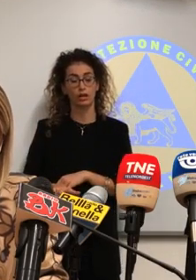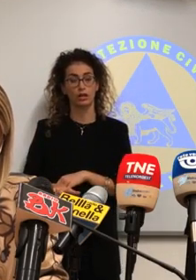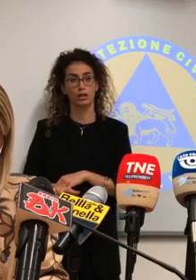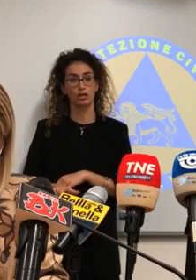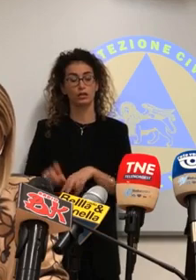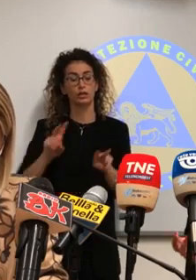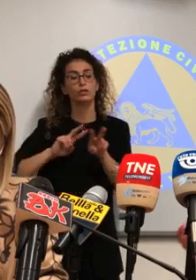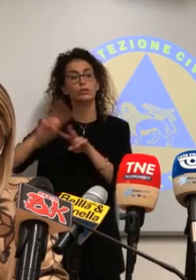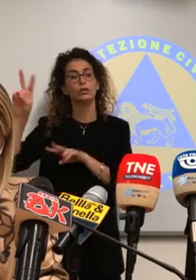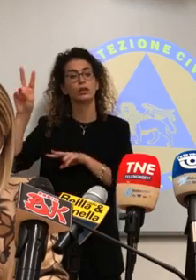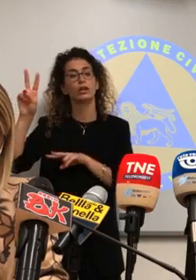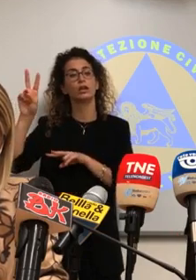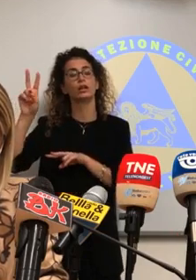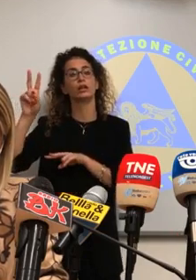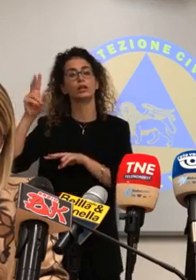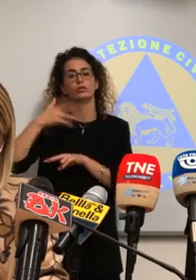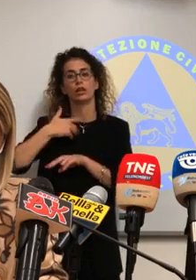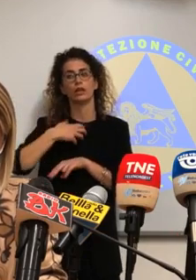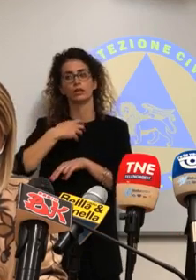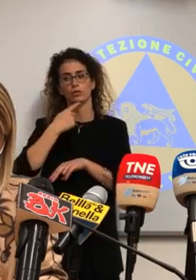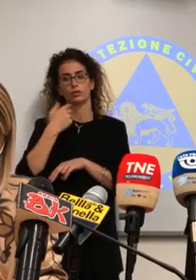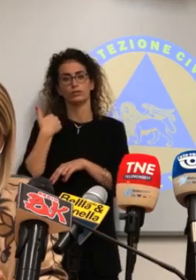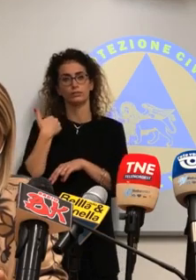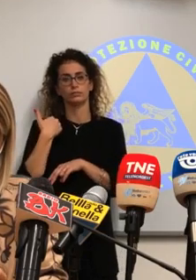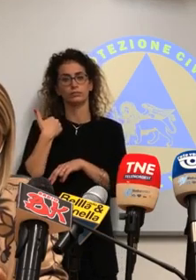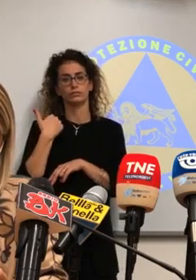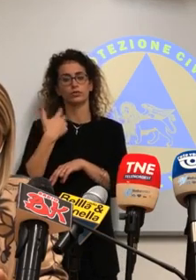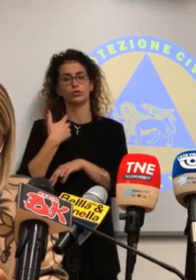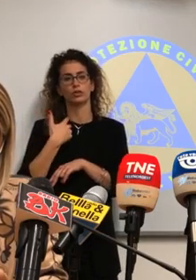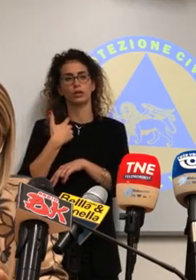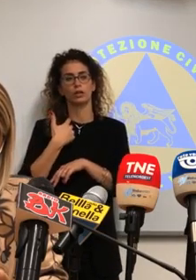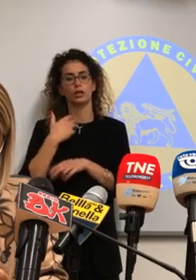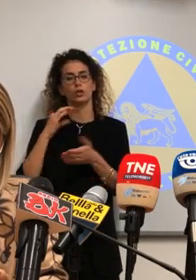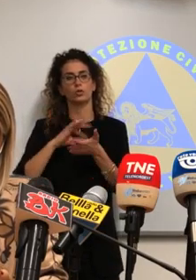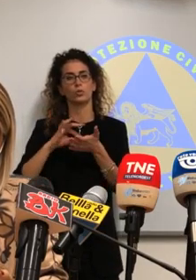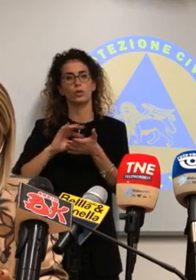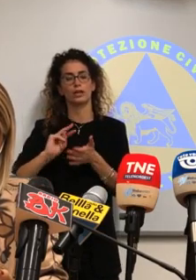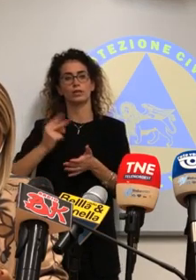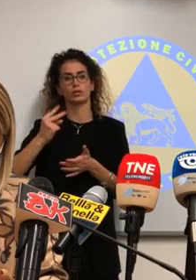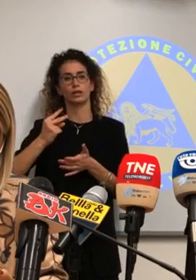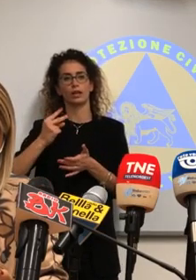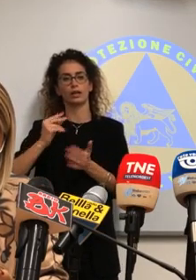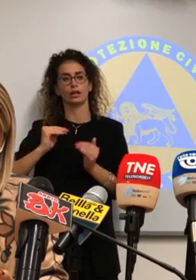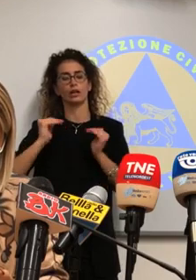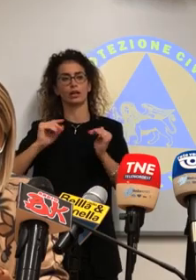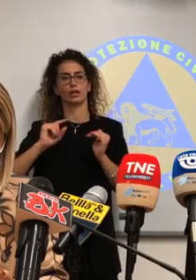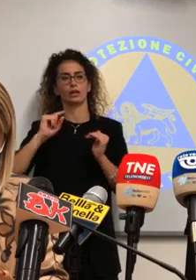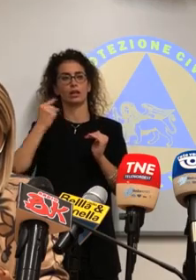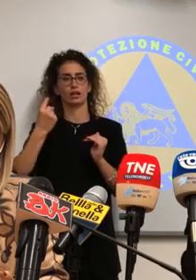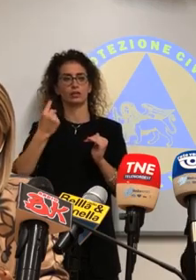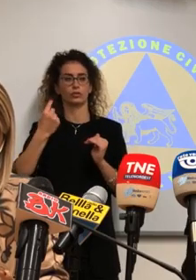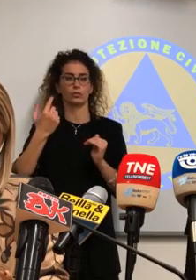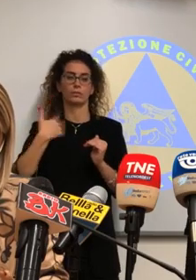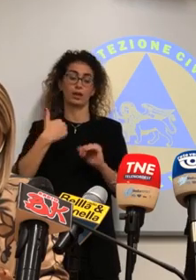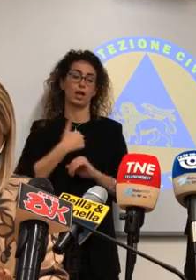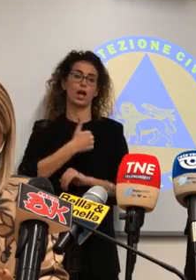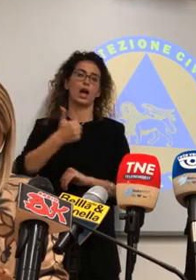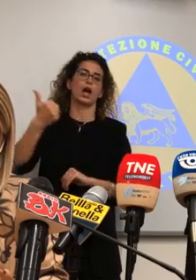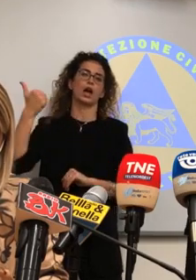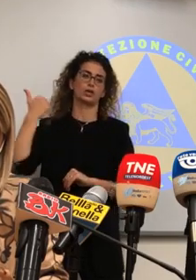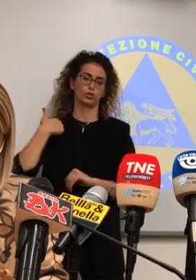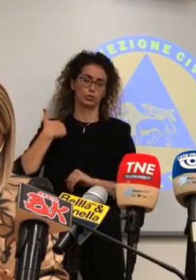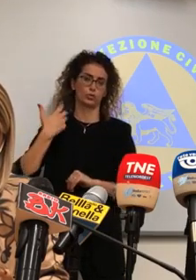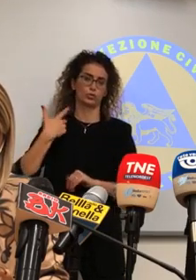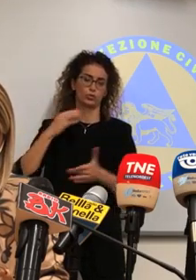fino alla, come ricordava bene l'assessore, fino alla scuola secondaria di primo grado, ma avendo fatto noi anche l'anno scorso le